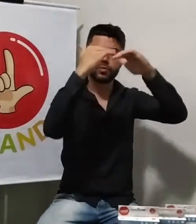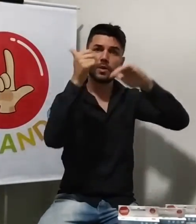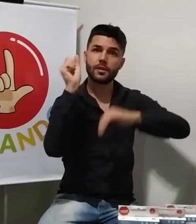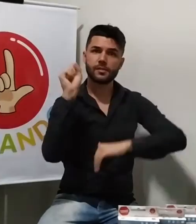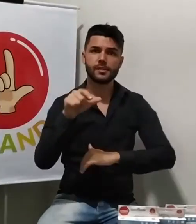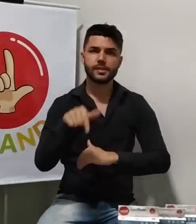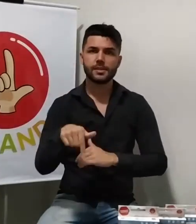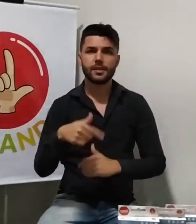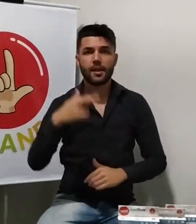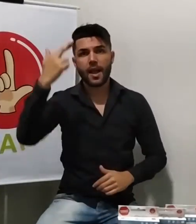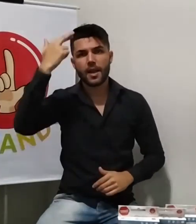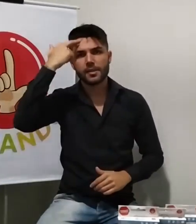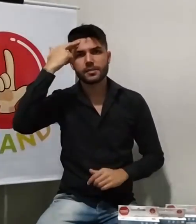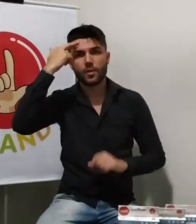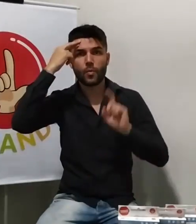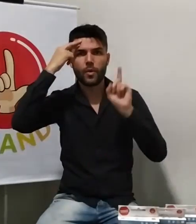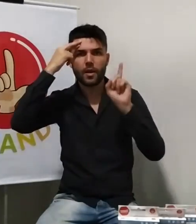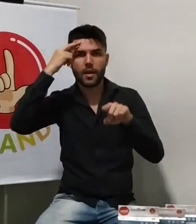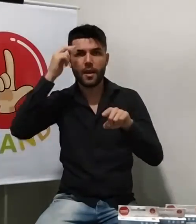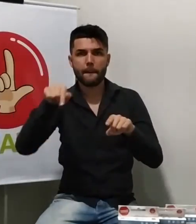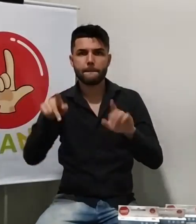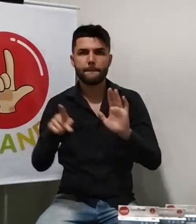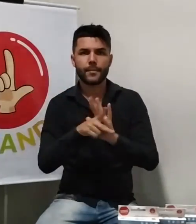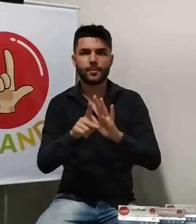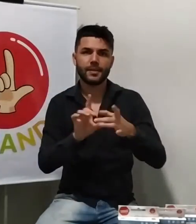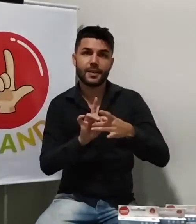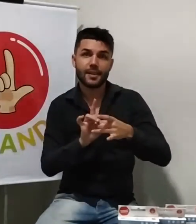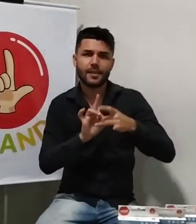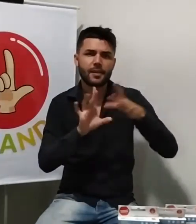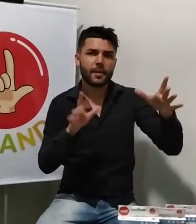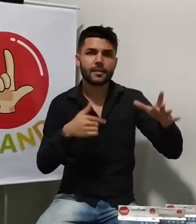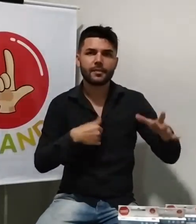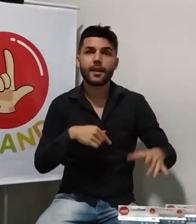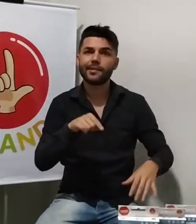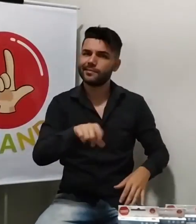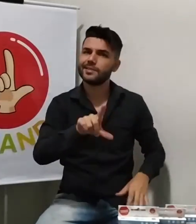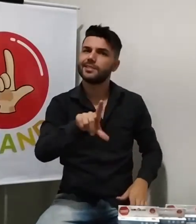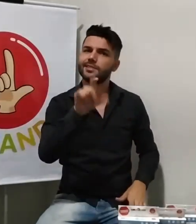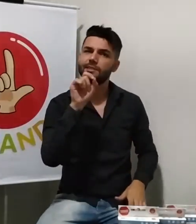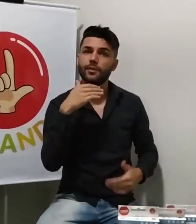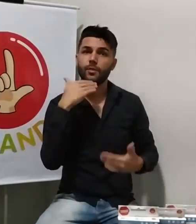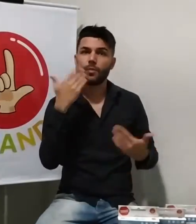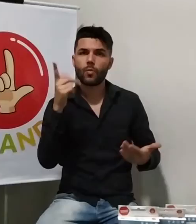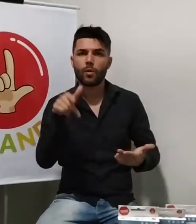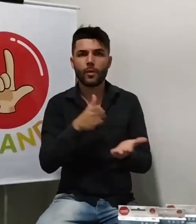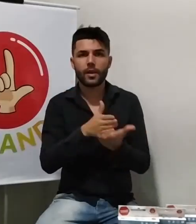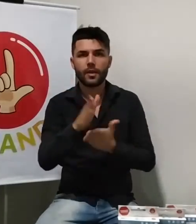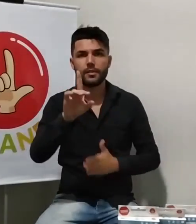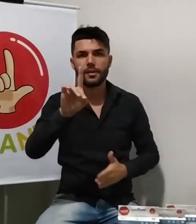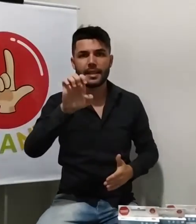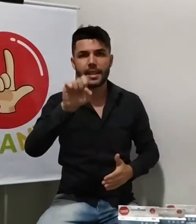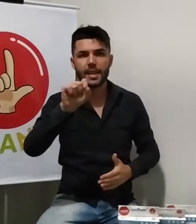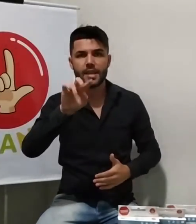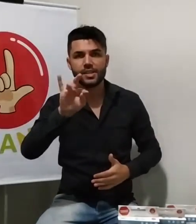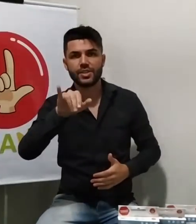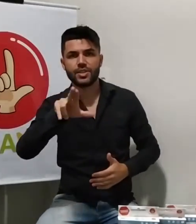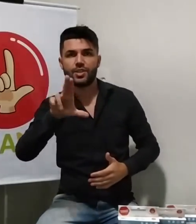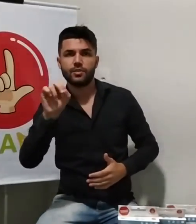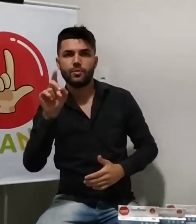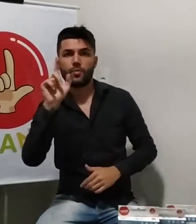gente exercer a nossa liberdade de decidir qual é o nosso destino. Essa liberdade, foi a liberdade que eu falei lá naquele